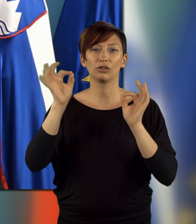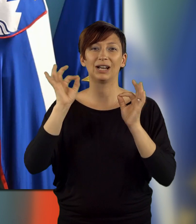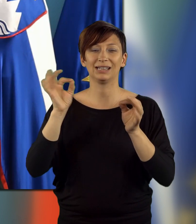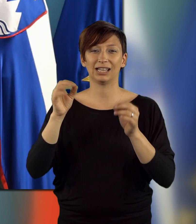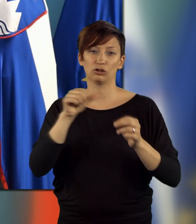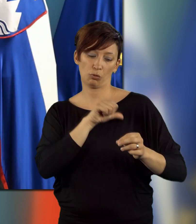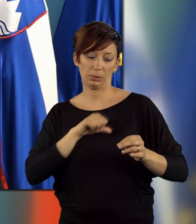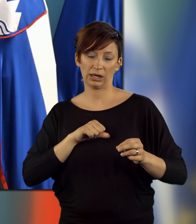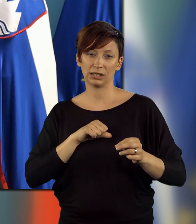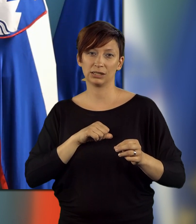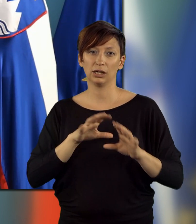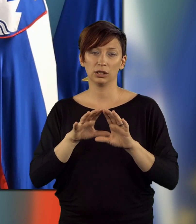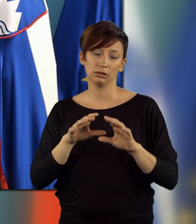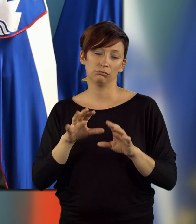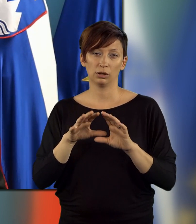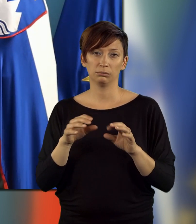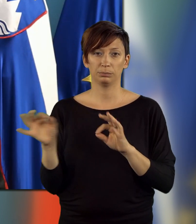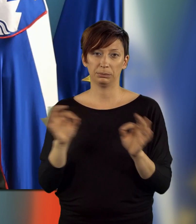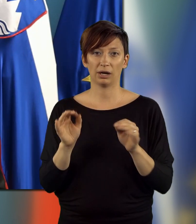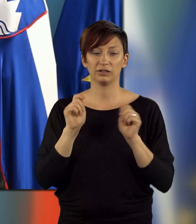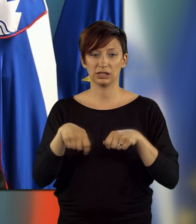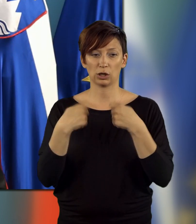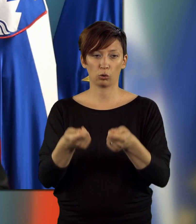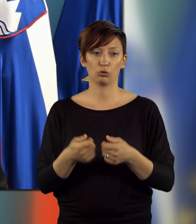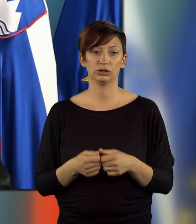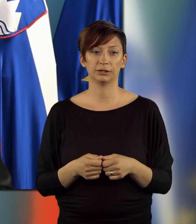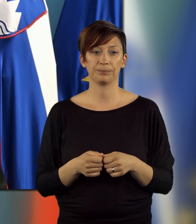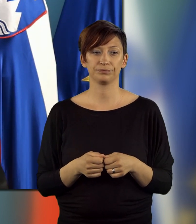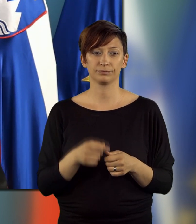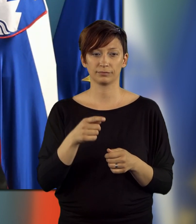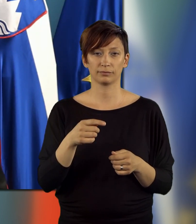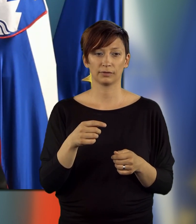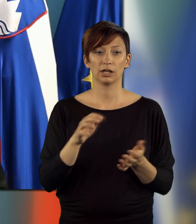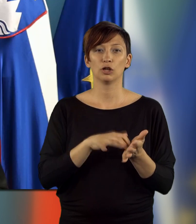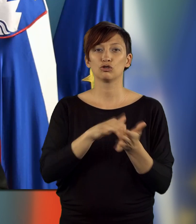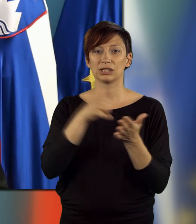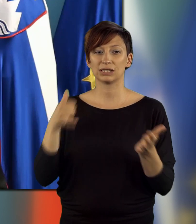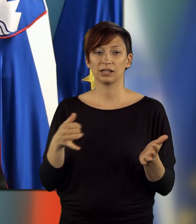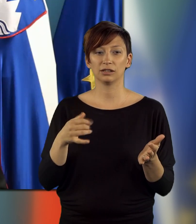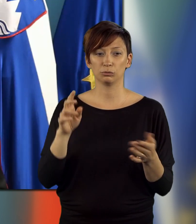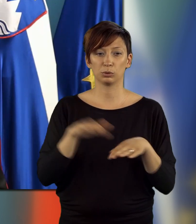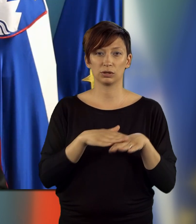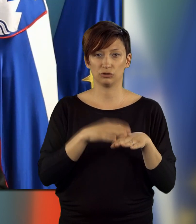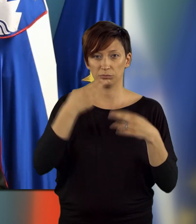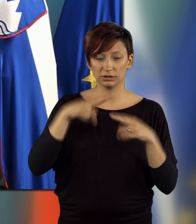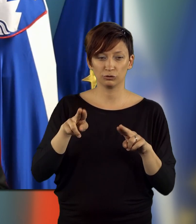tako visoko kvaliteto teh storitev zagotavljati. In